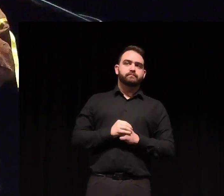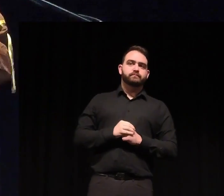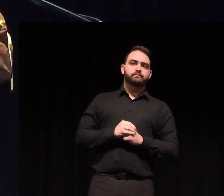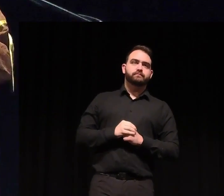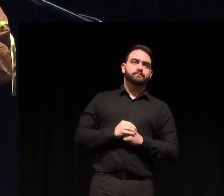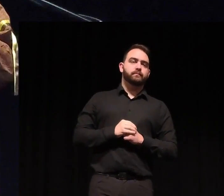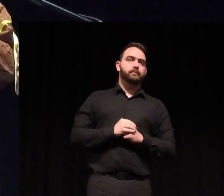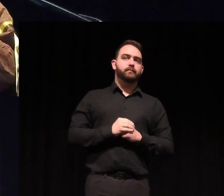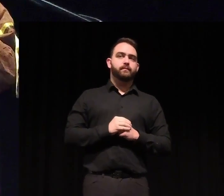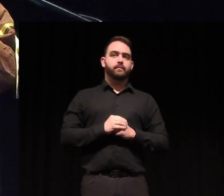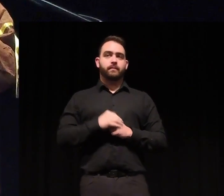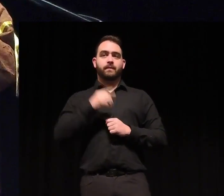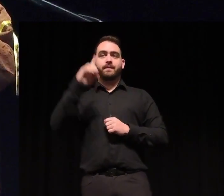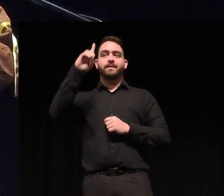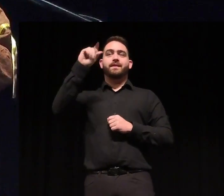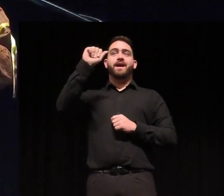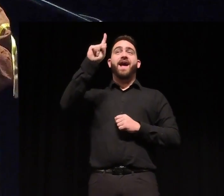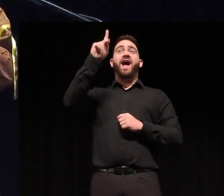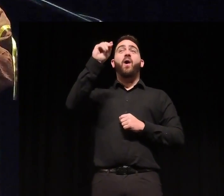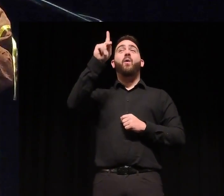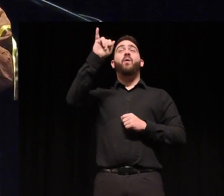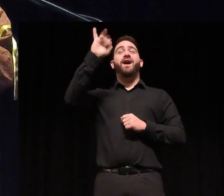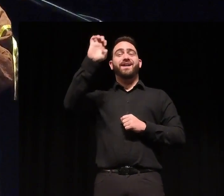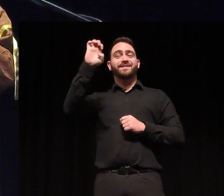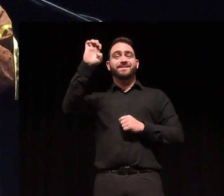Et Dakota, ça vient du Manitoba.